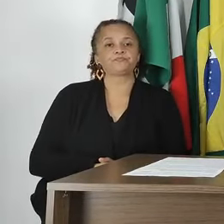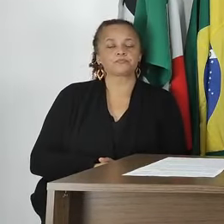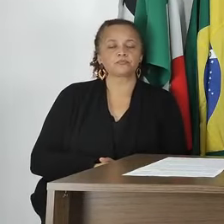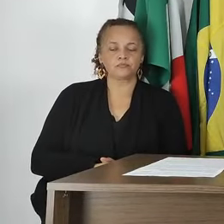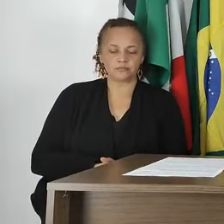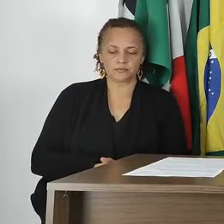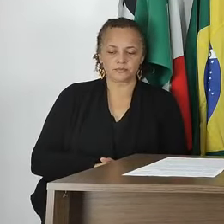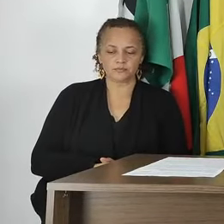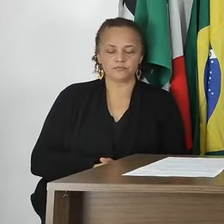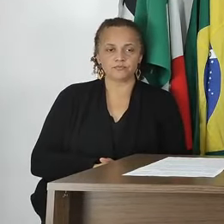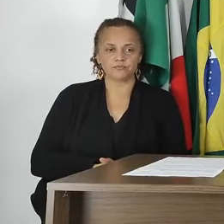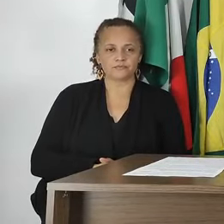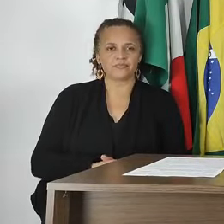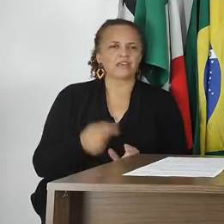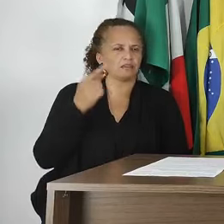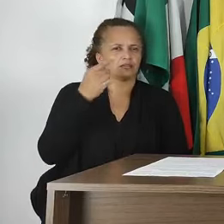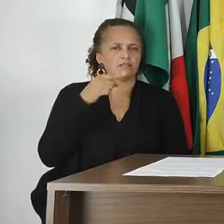Nos